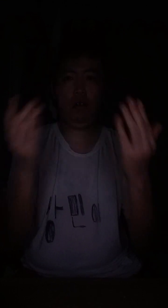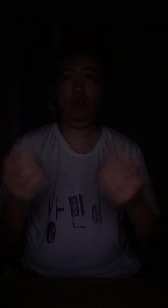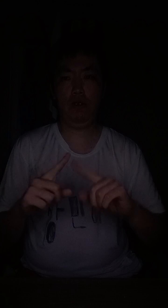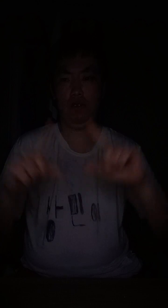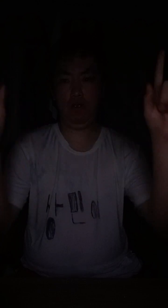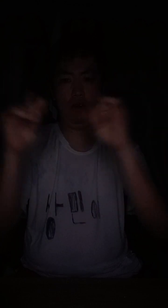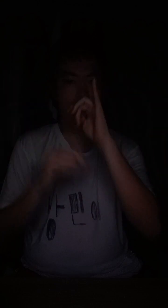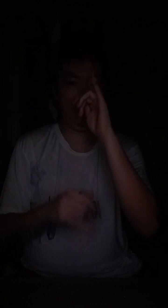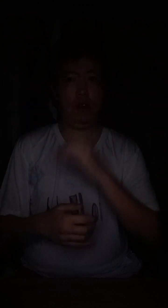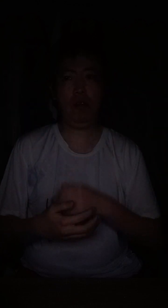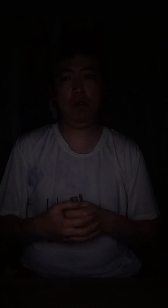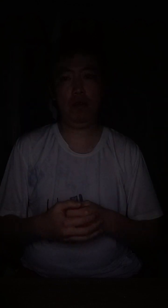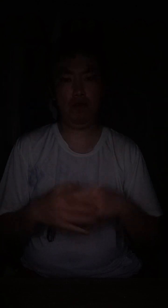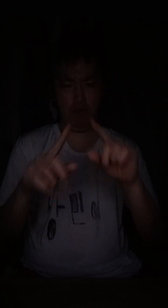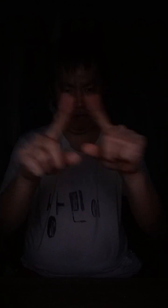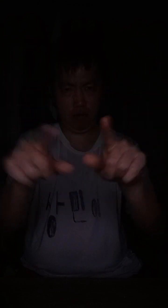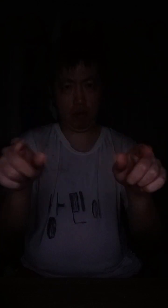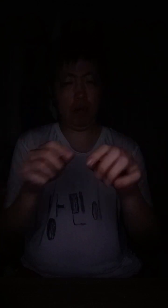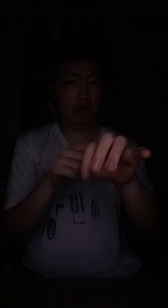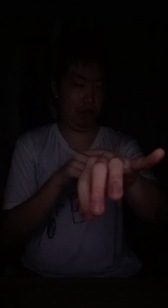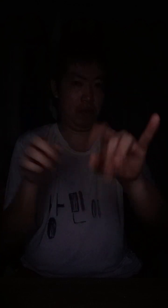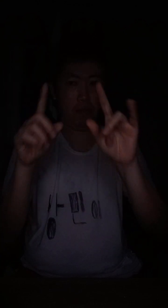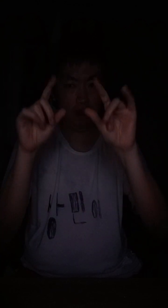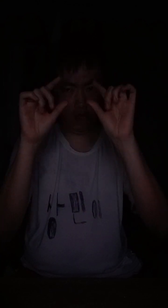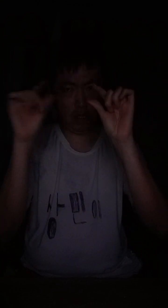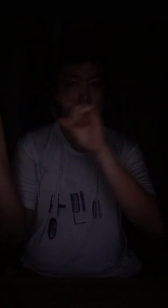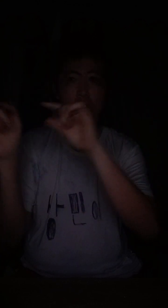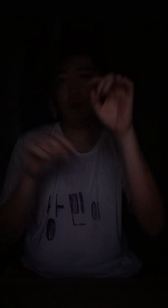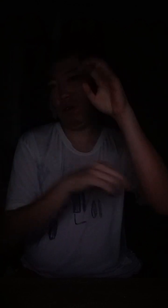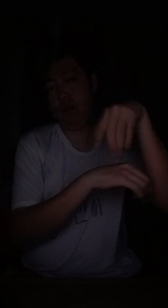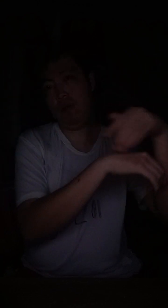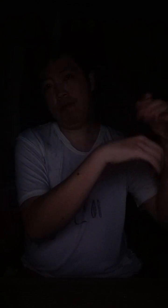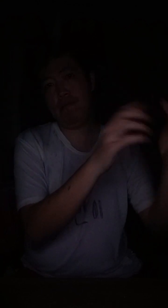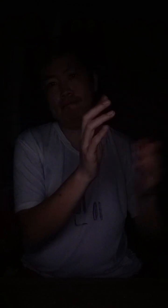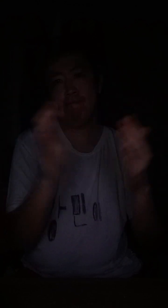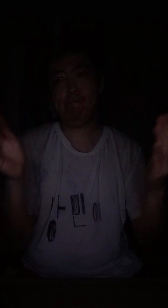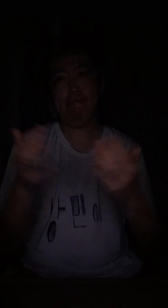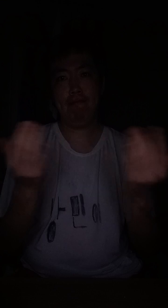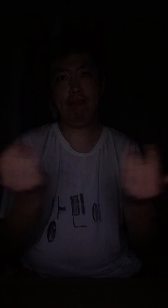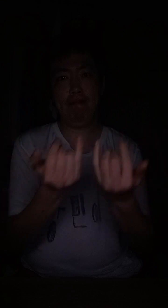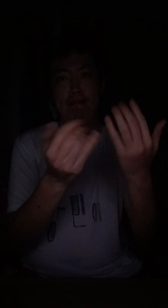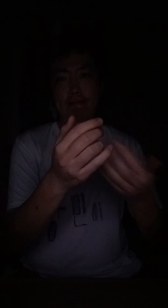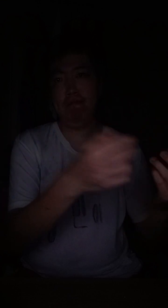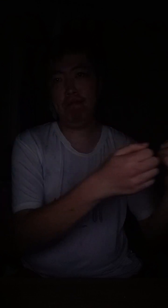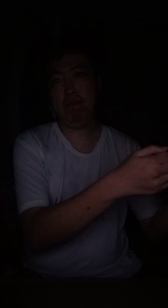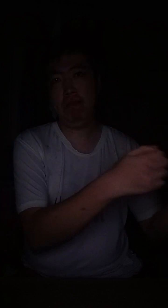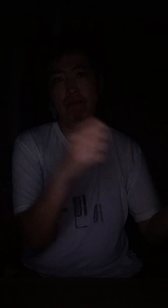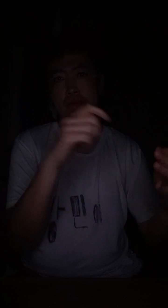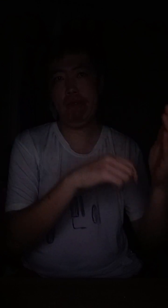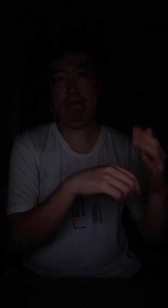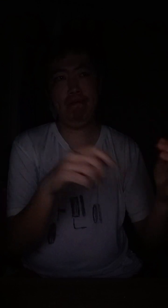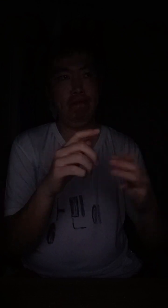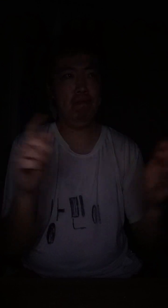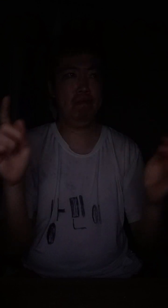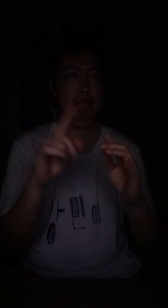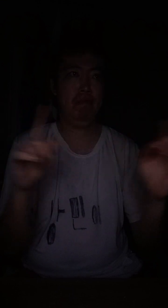있습니다. 휴대전화든 소형 카메라 등 구분 없이 불법 영상물 자체에 대한 처벌 범위가 확대돼야 한다는